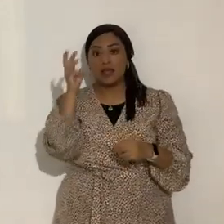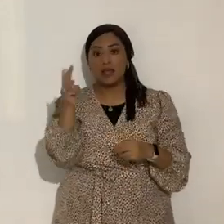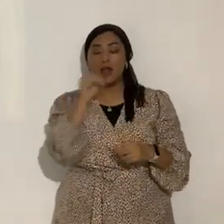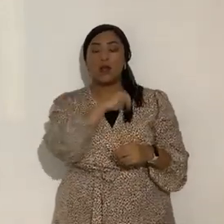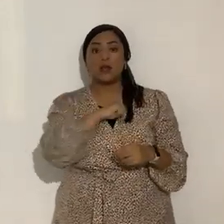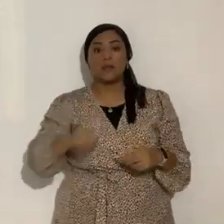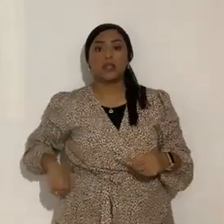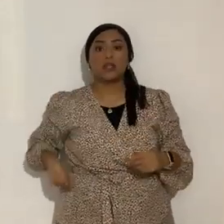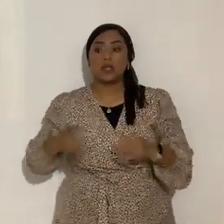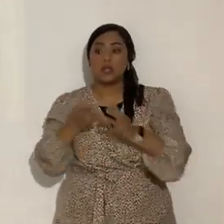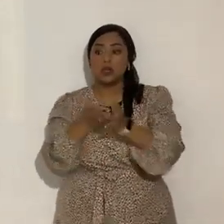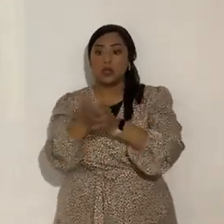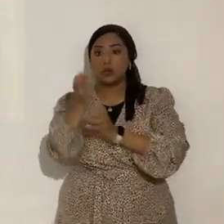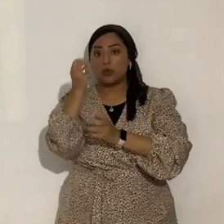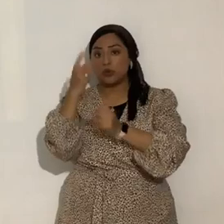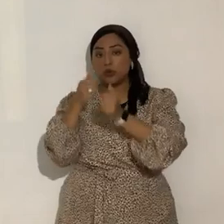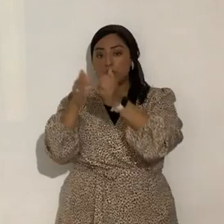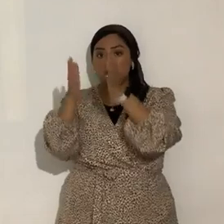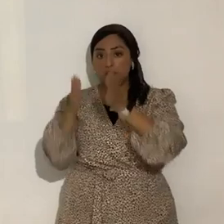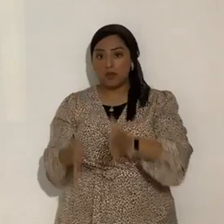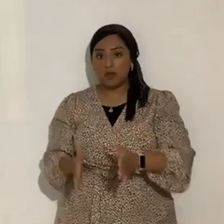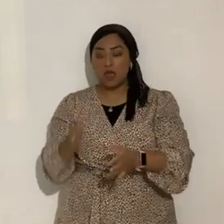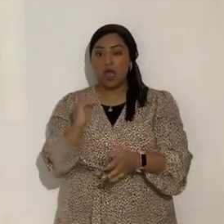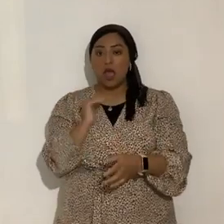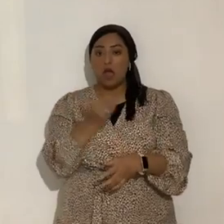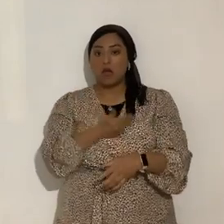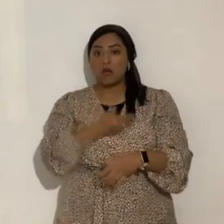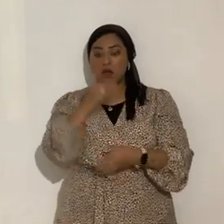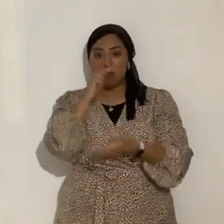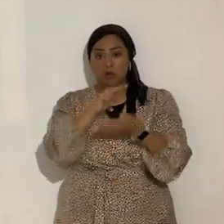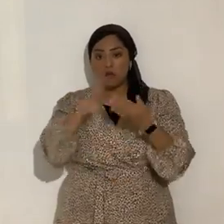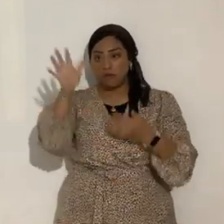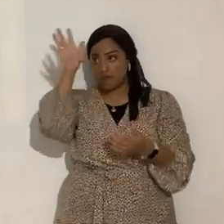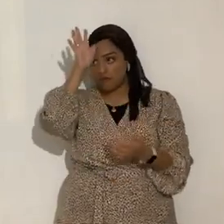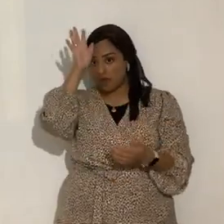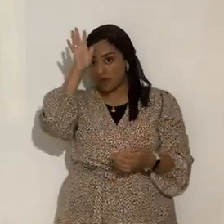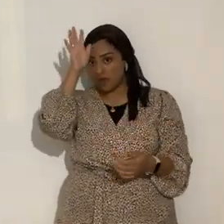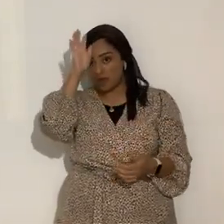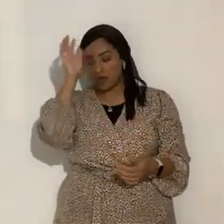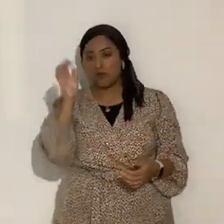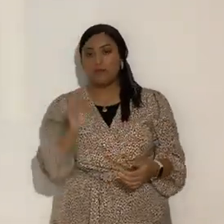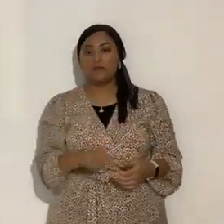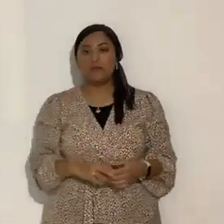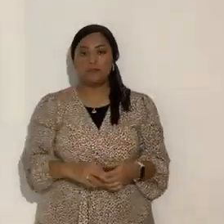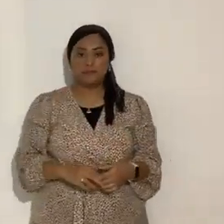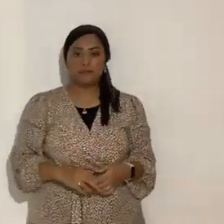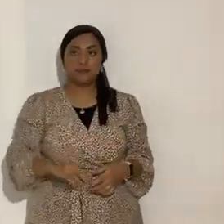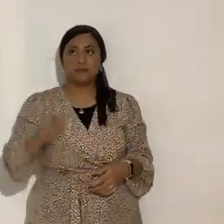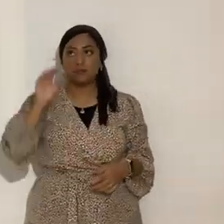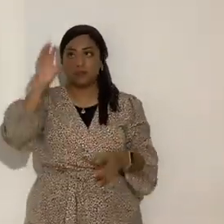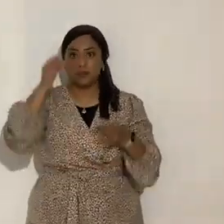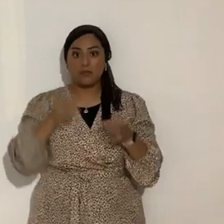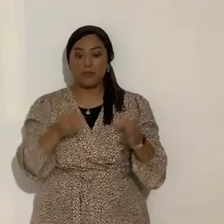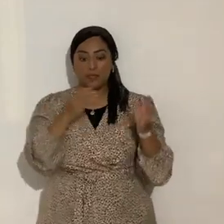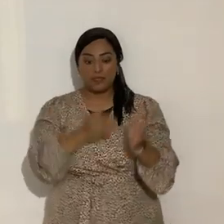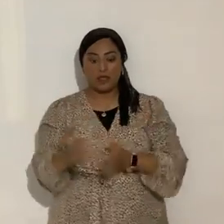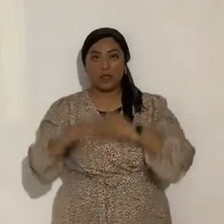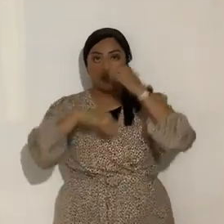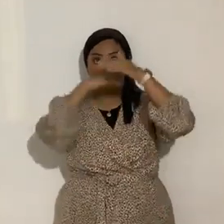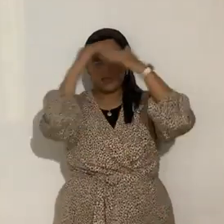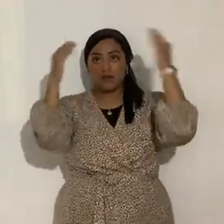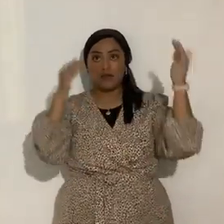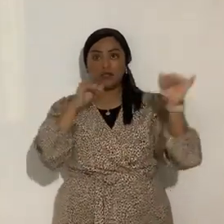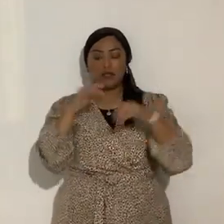a través de sus apóstoles, el Avinu, el Padre Nuestro, ¿sí? Padre Nuestro, ¿sí? Hágase tu voluntad en la tierra como en el